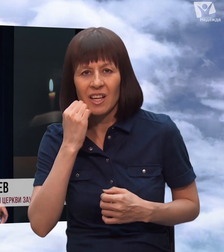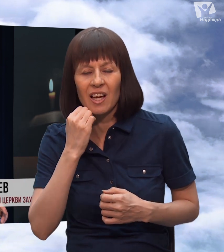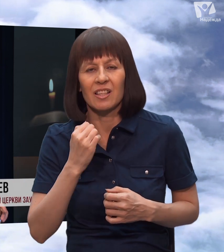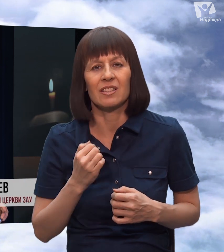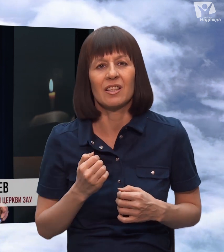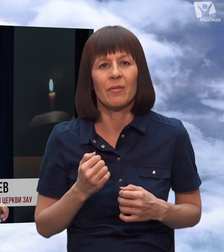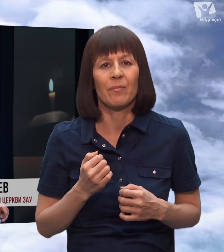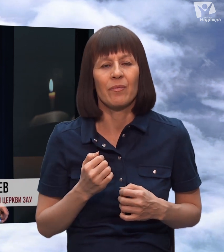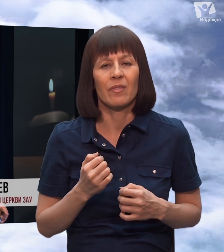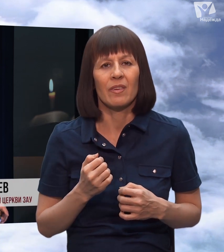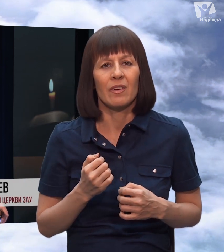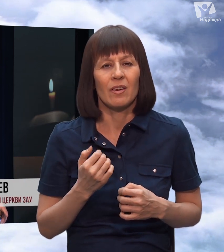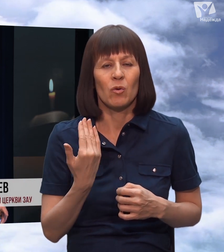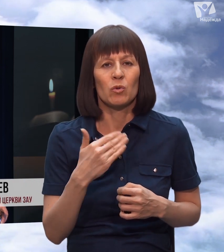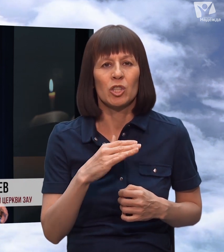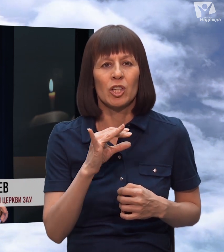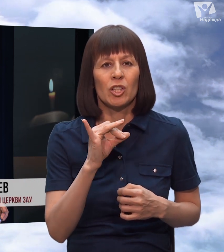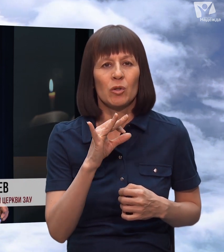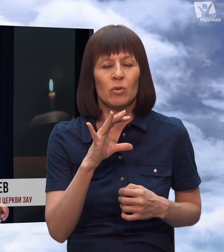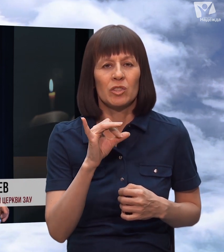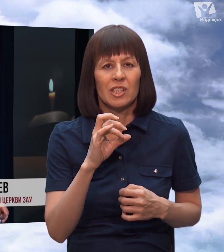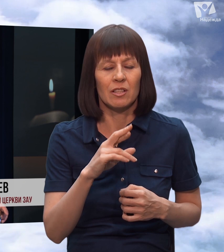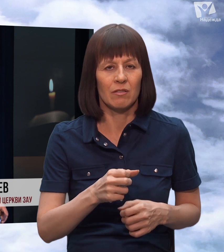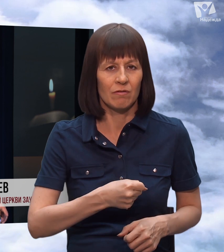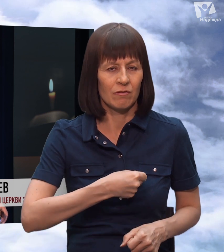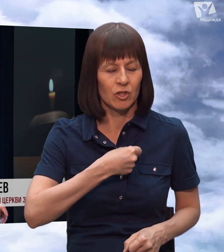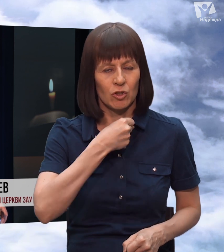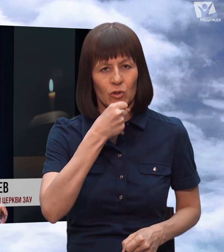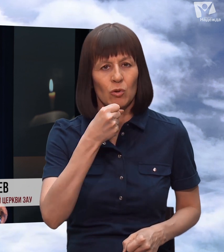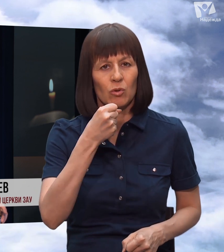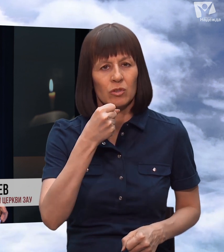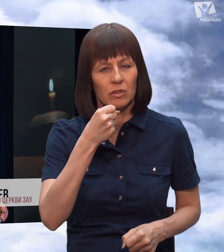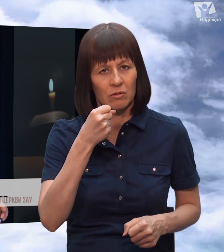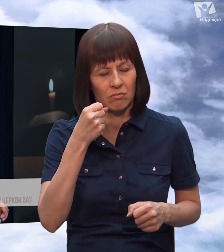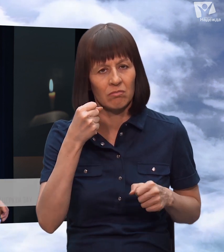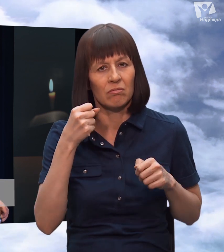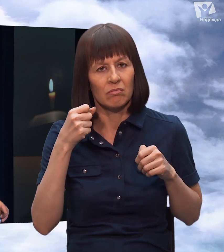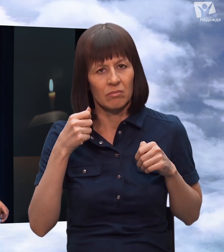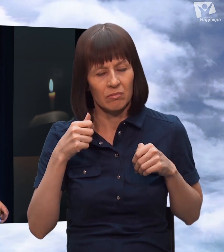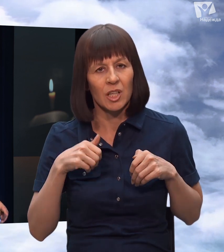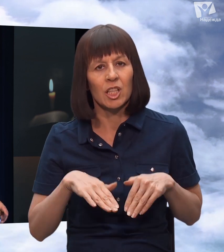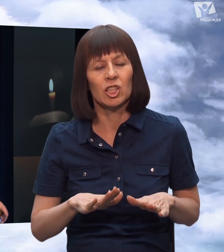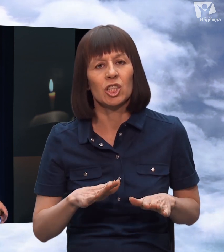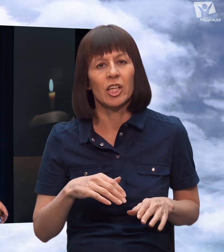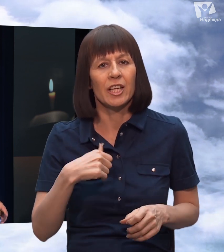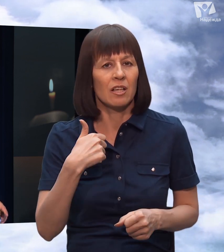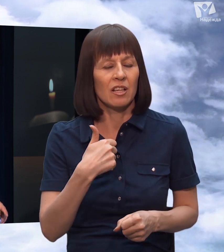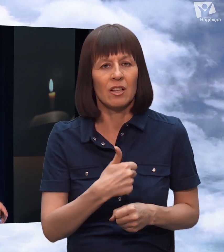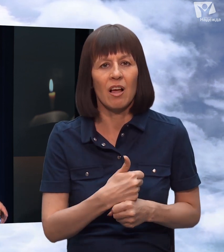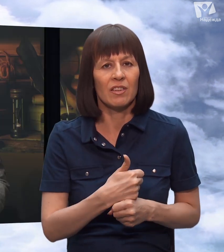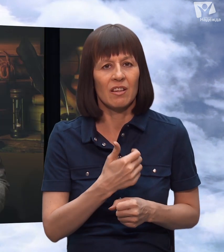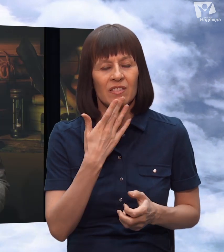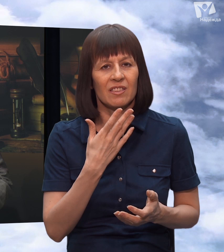как бы уже человек вырос подрос на то есть может принимать решение он приступает главному своей